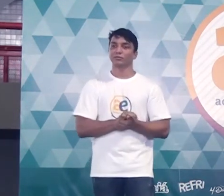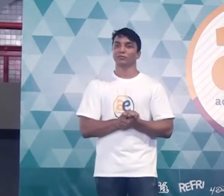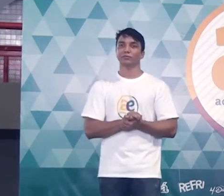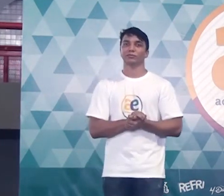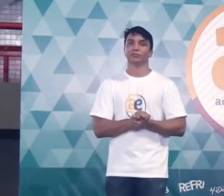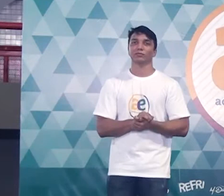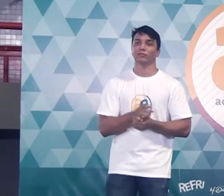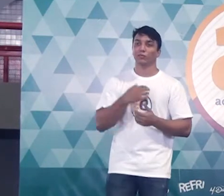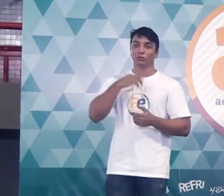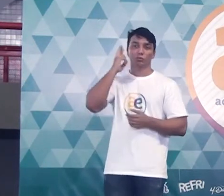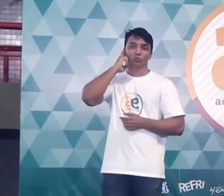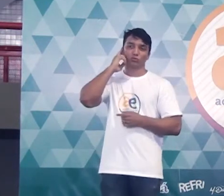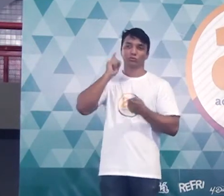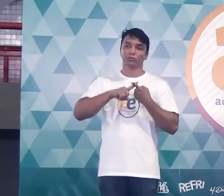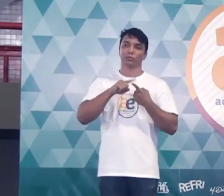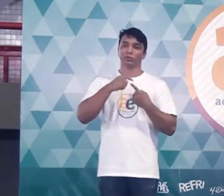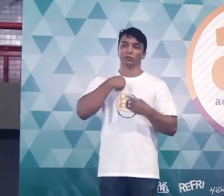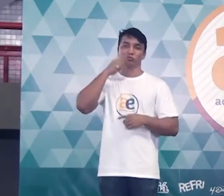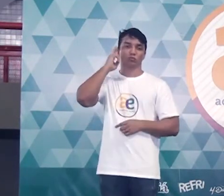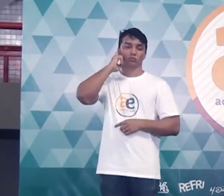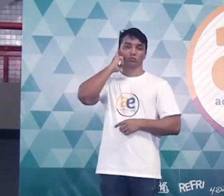Ah, eu sou surdo também, viu?